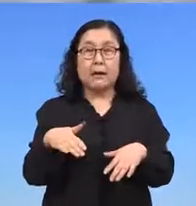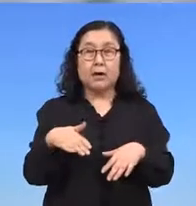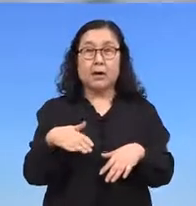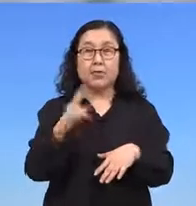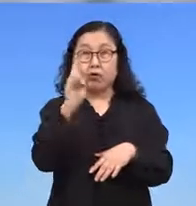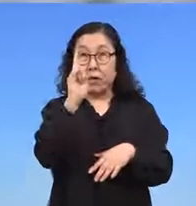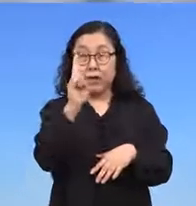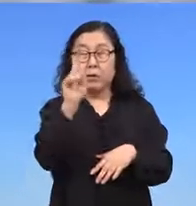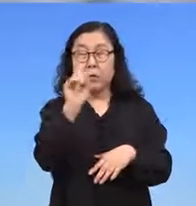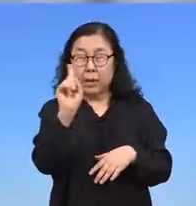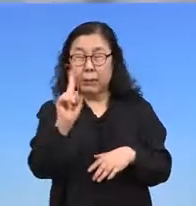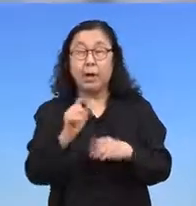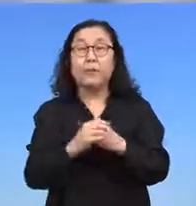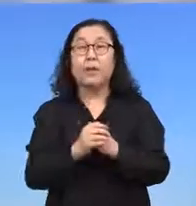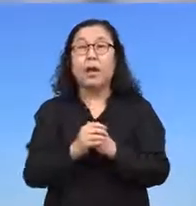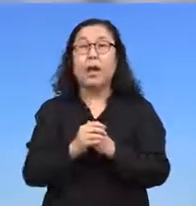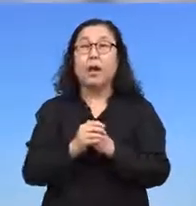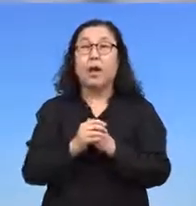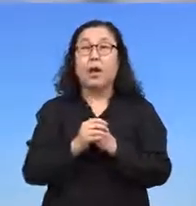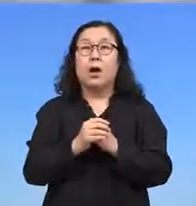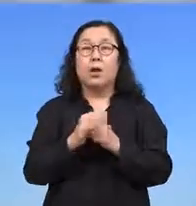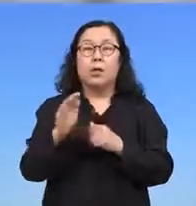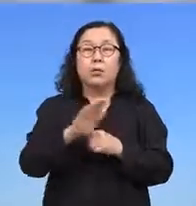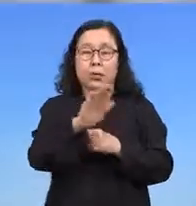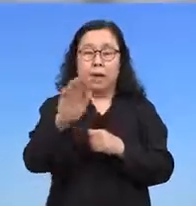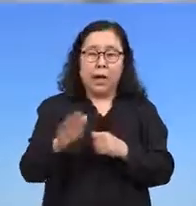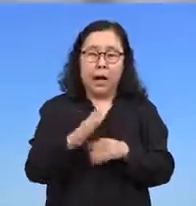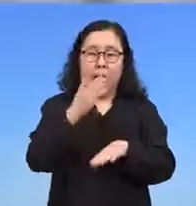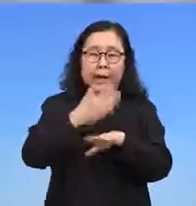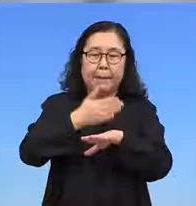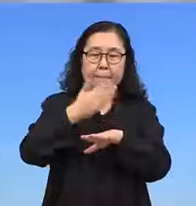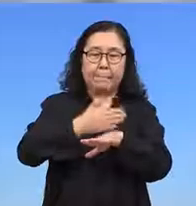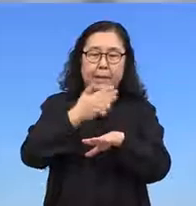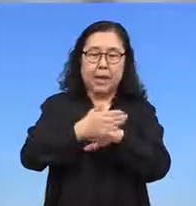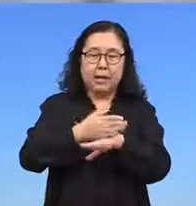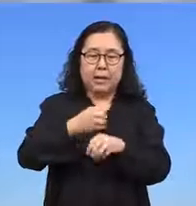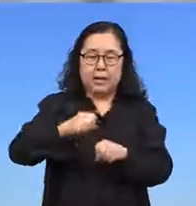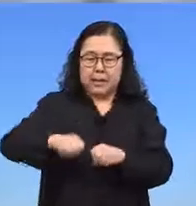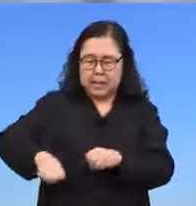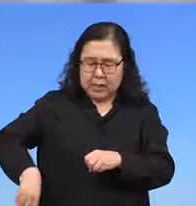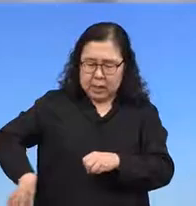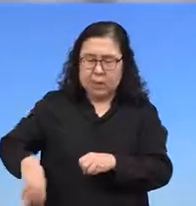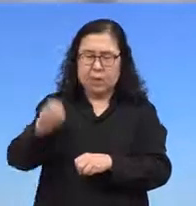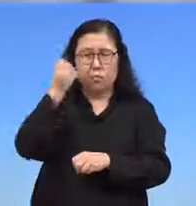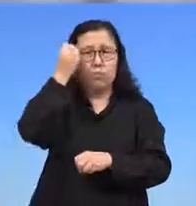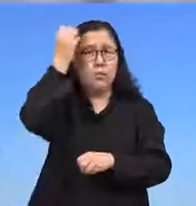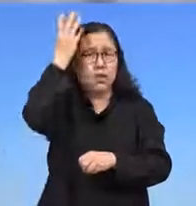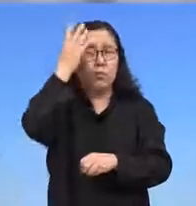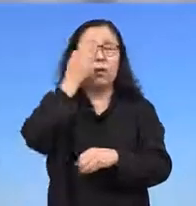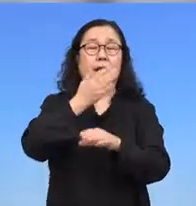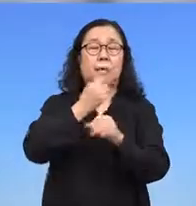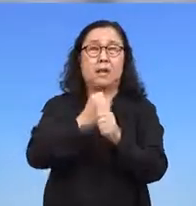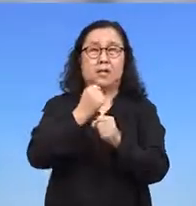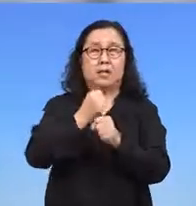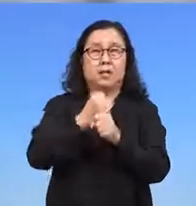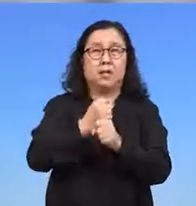2가지를 살펴보는 게 왜 중요한가 하면은 이것이 우리 감사를 잃게 하는 악한 역할을 하기